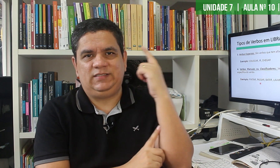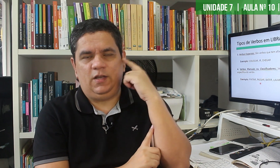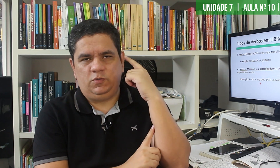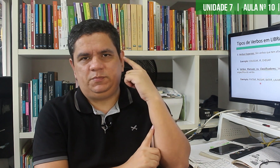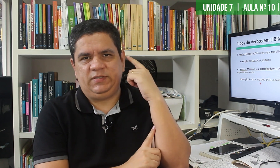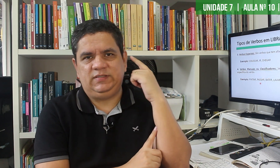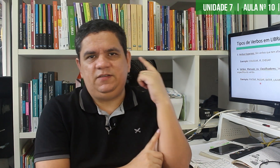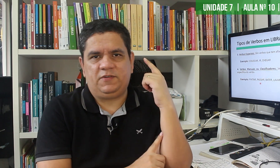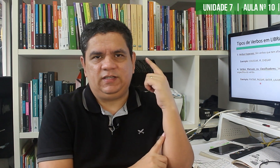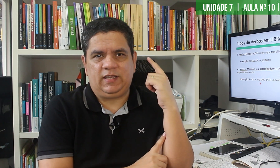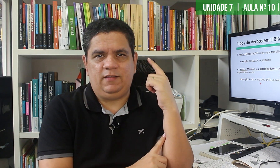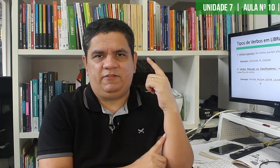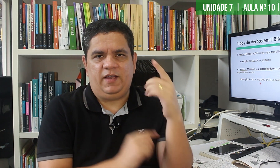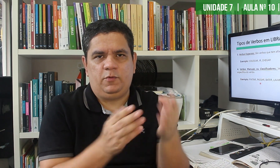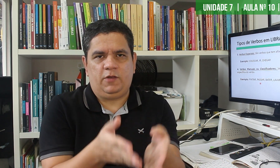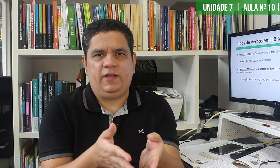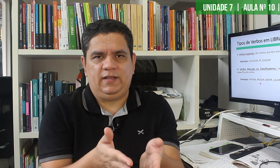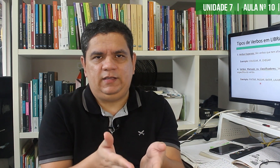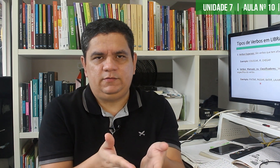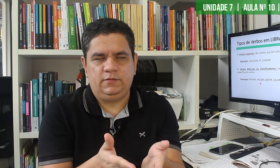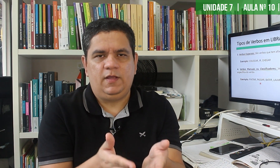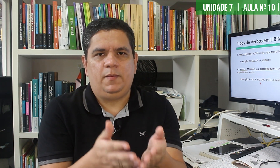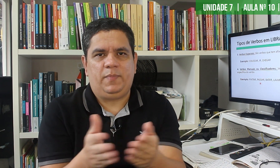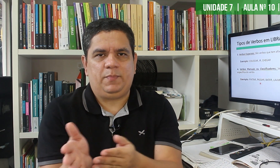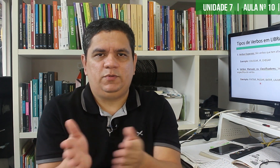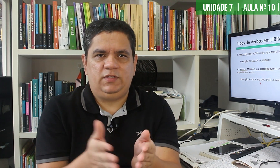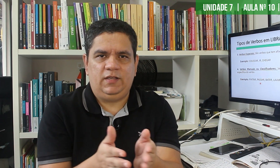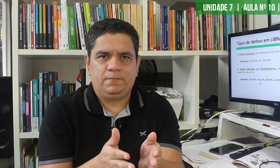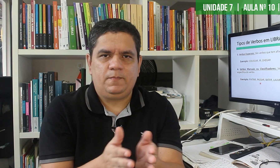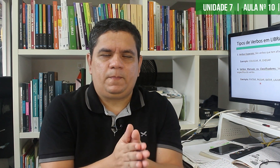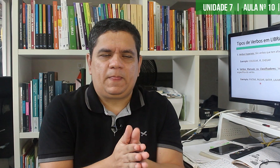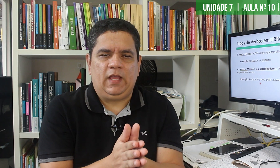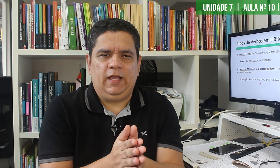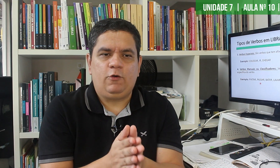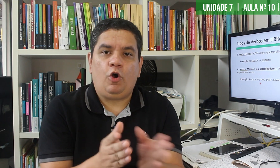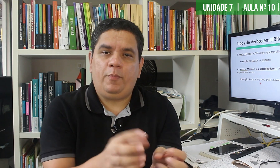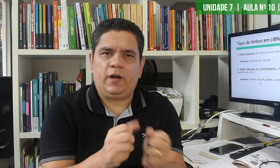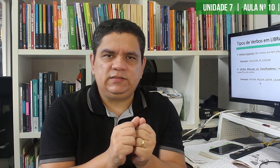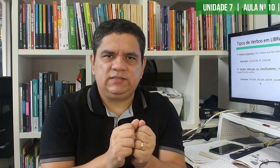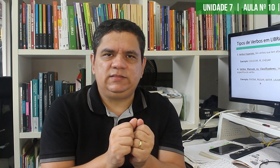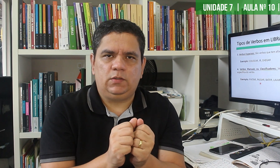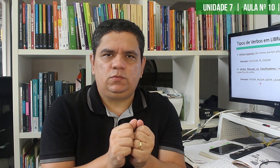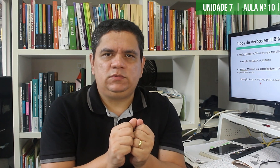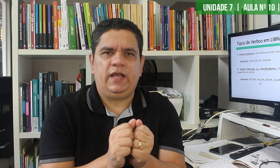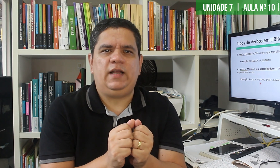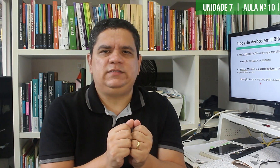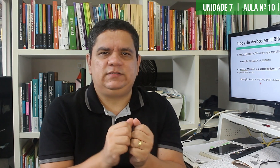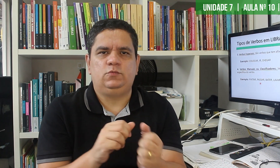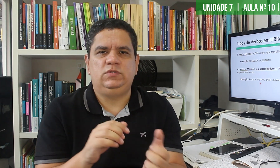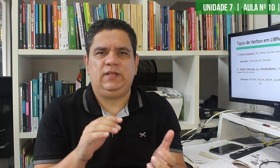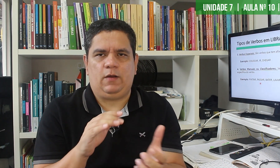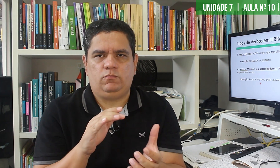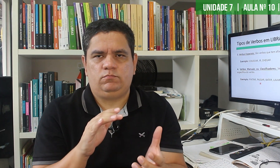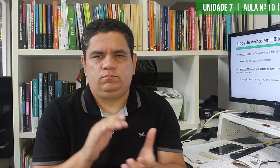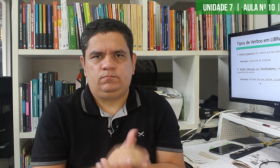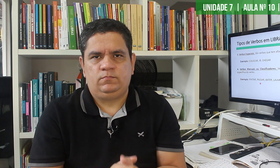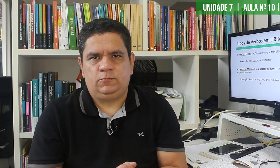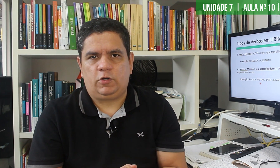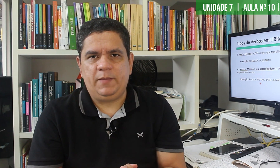ação específica daquele verbo que eu realizo para poder incorporar essa ação na realização do sinal. Ok,